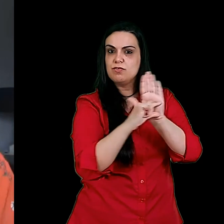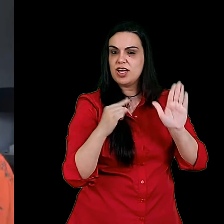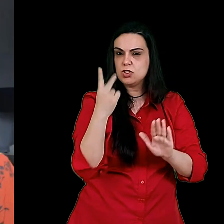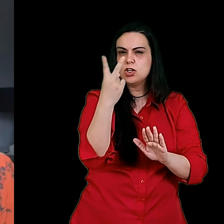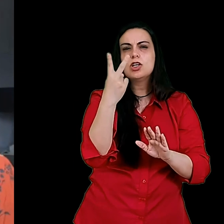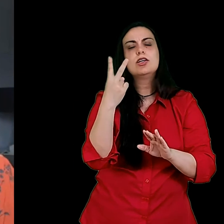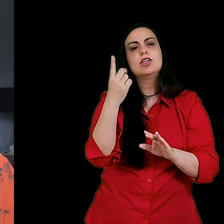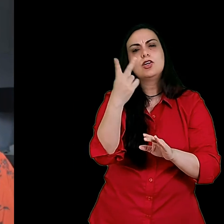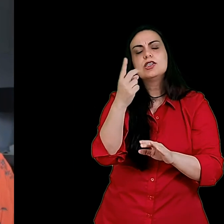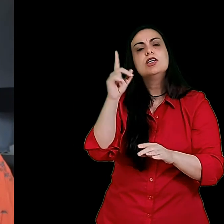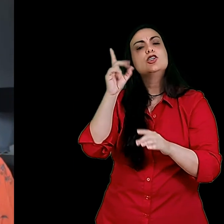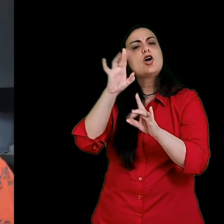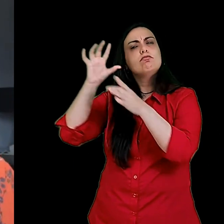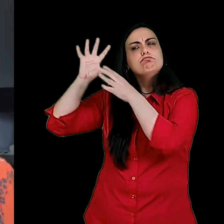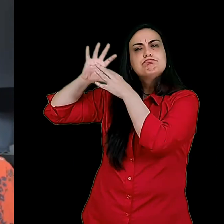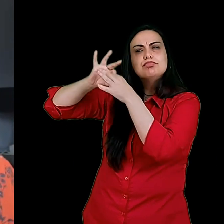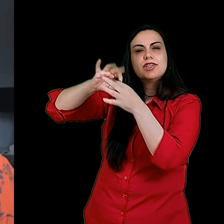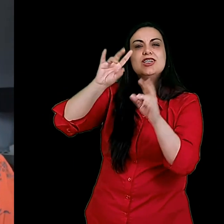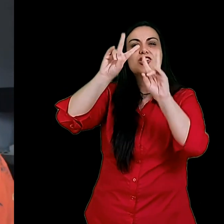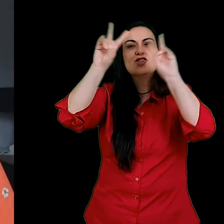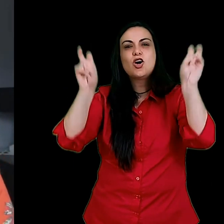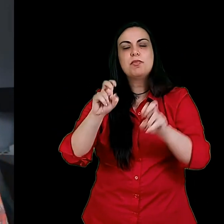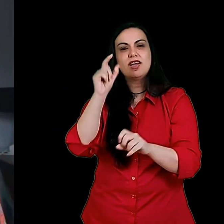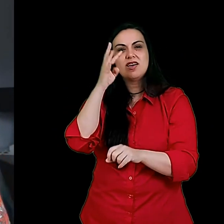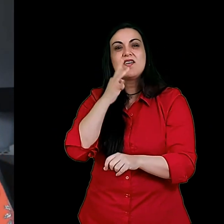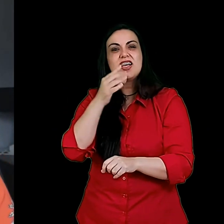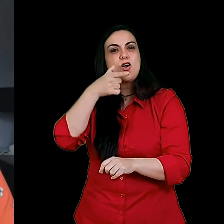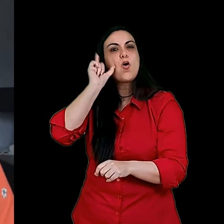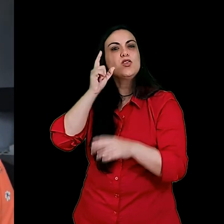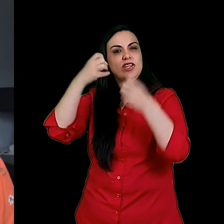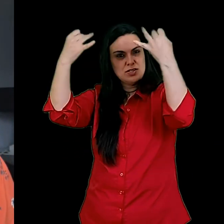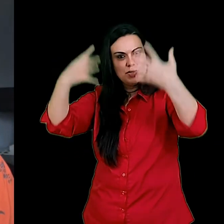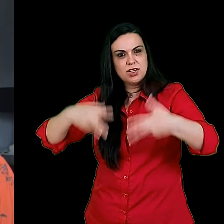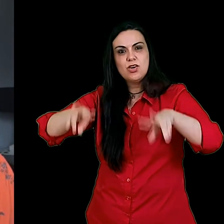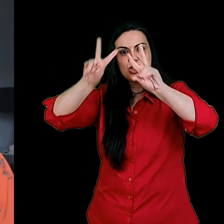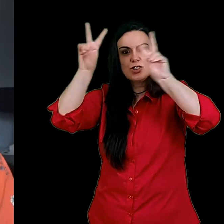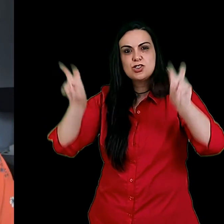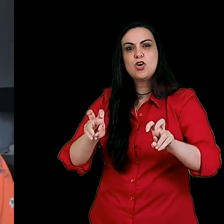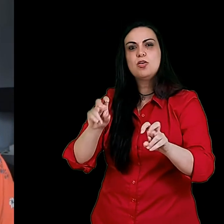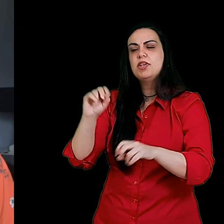chamou Moisés na sarça. Ontem